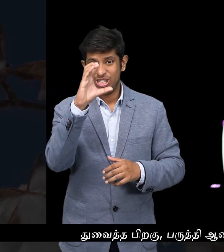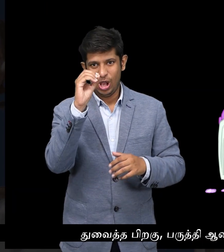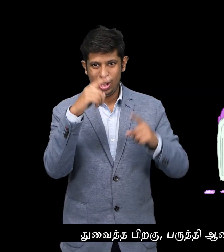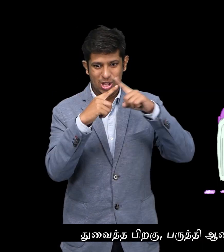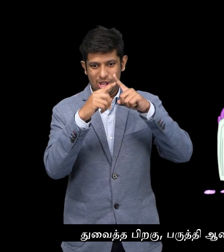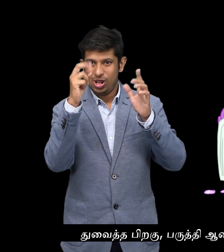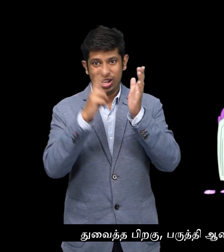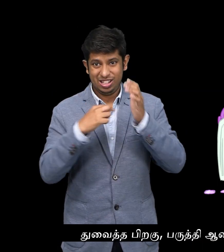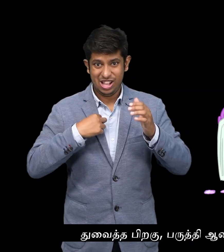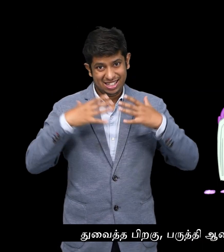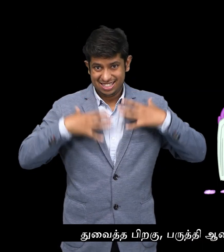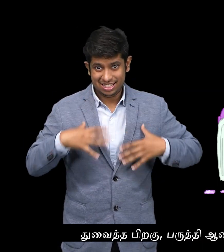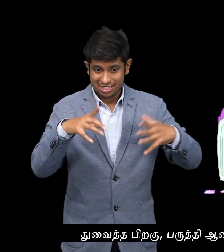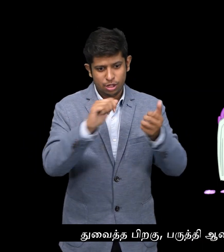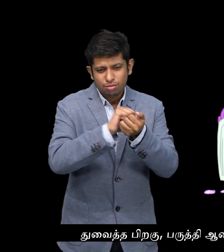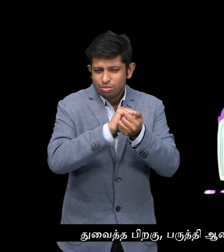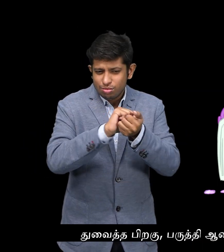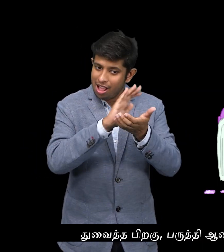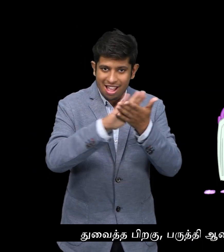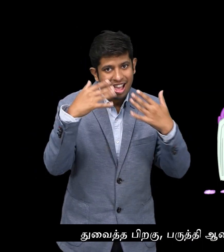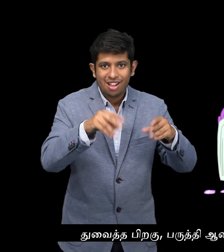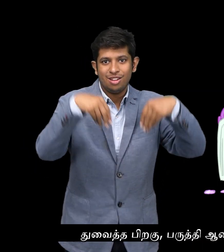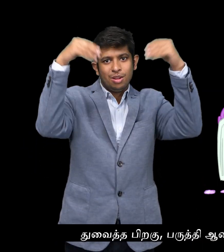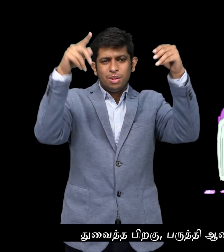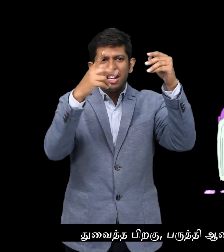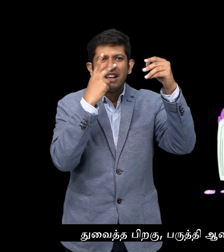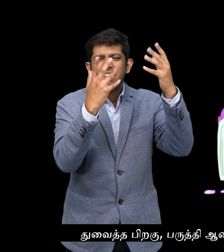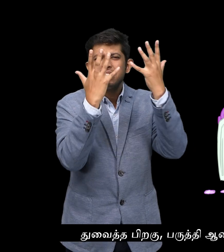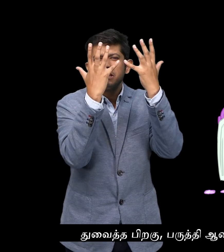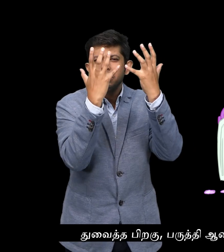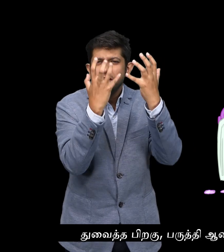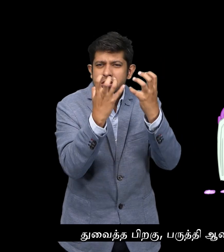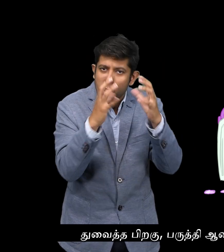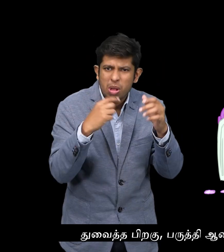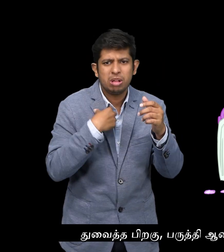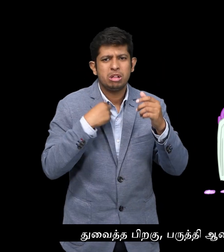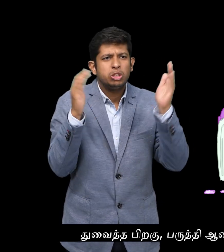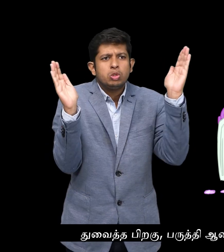துவைத்த பிறகு பருத்தி ஆடைகள் சுருங்கப்பட வாய்ப்பு உண்டு.